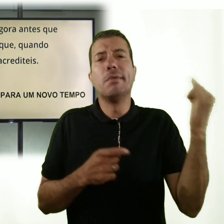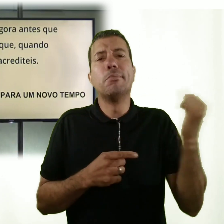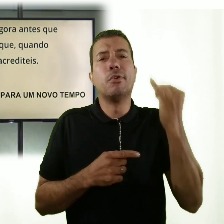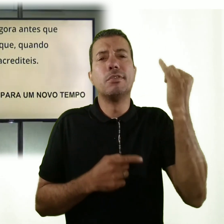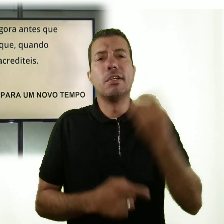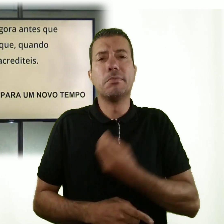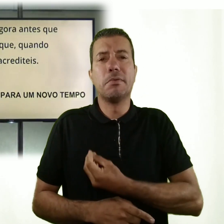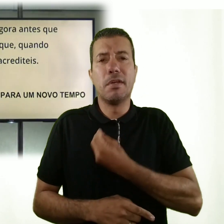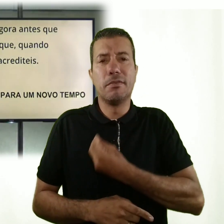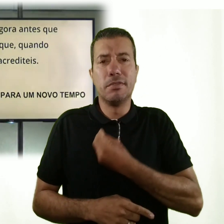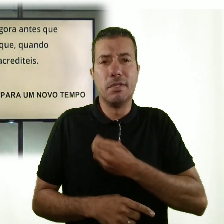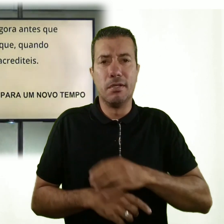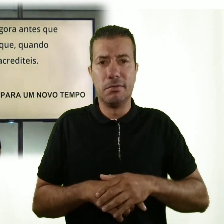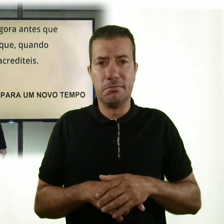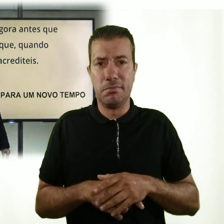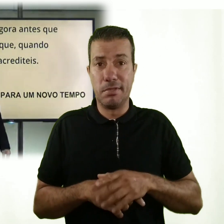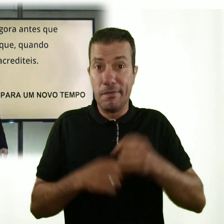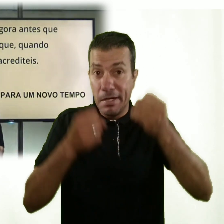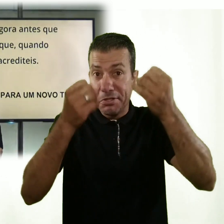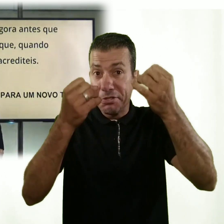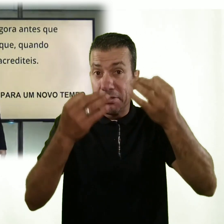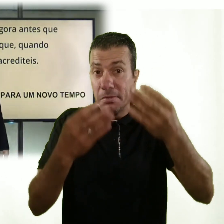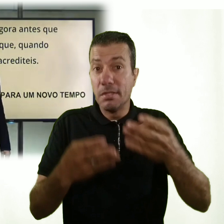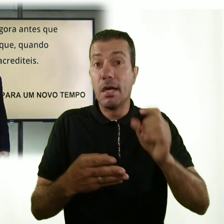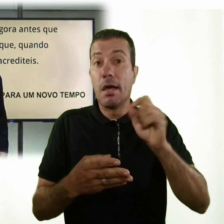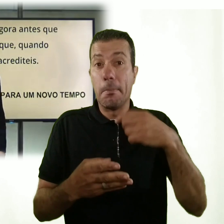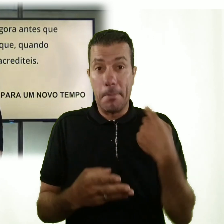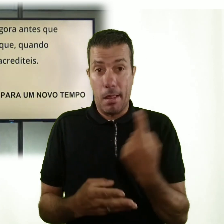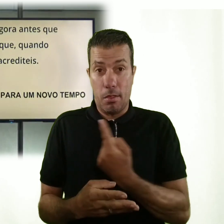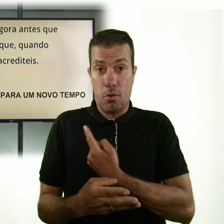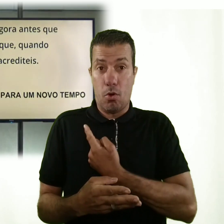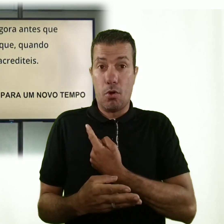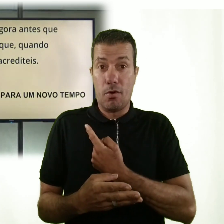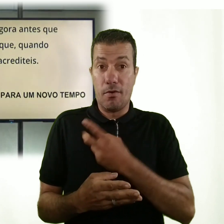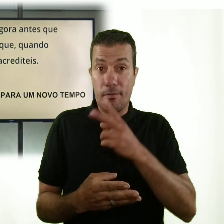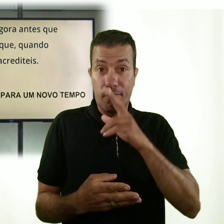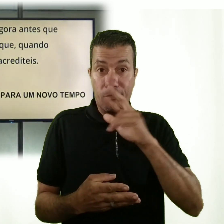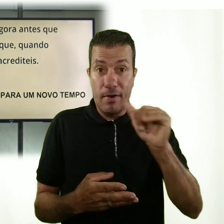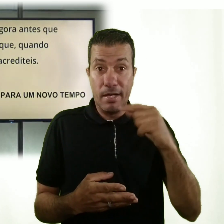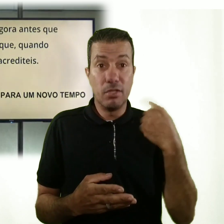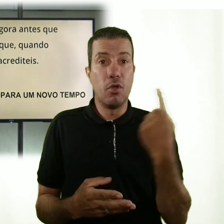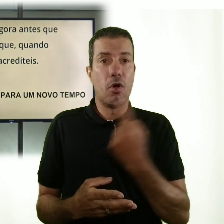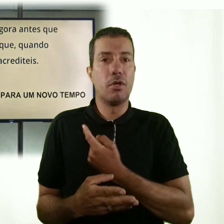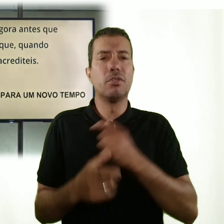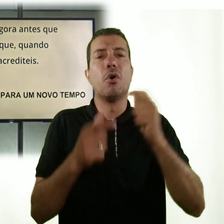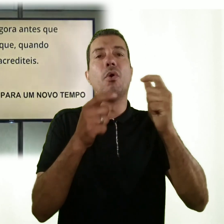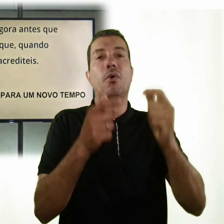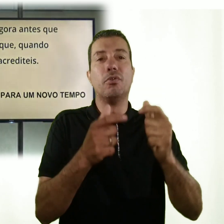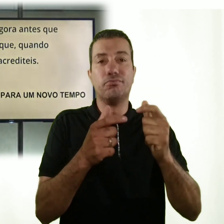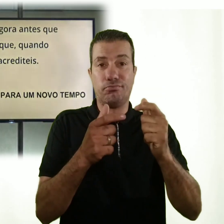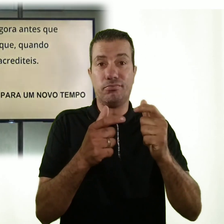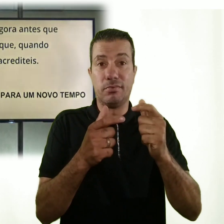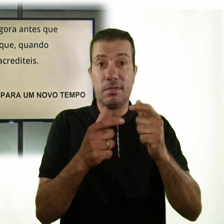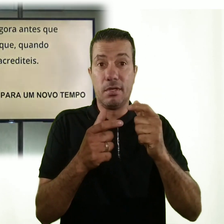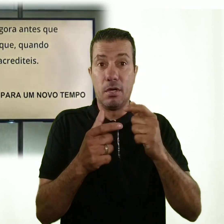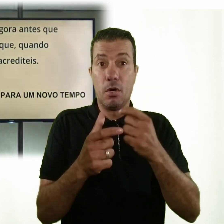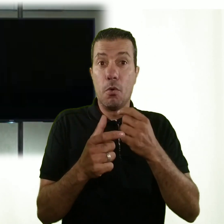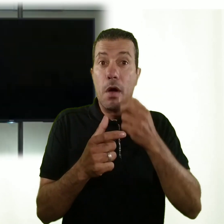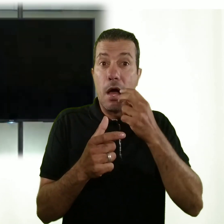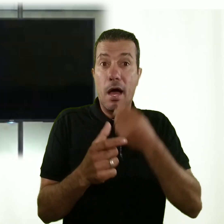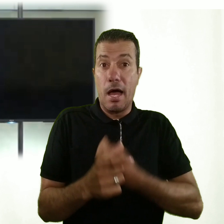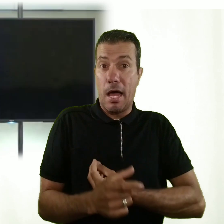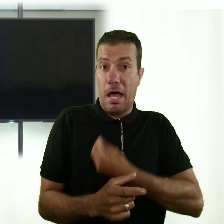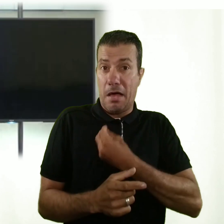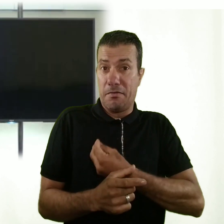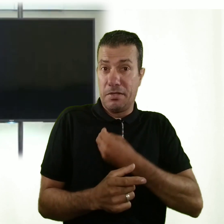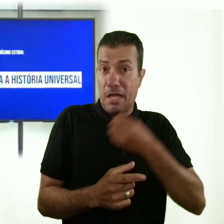importante porque ele vai explicar para nós para onde vamos. Nós queremos que você tenha uma nova visão quando